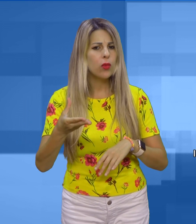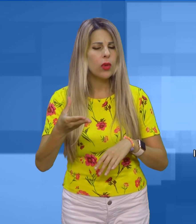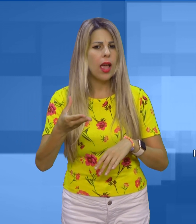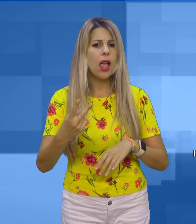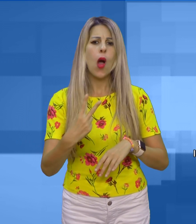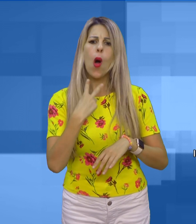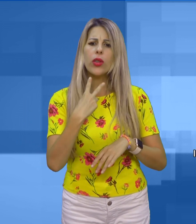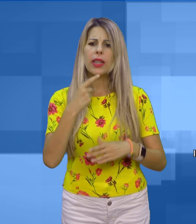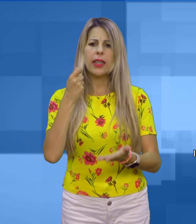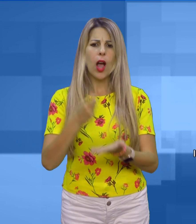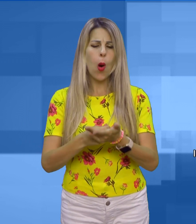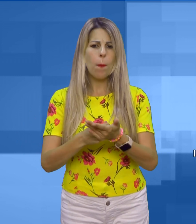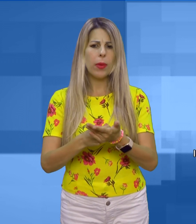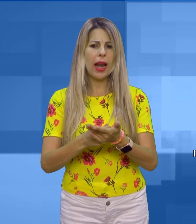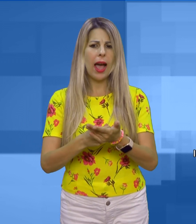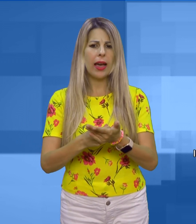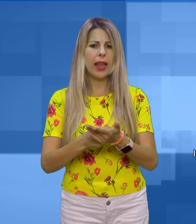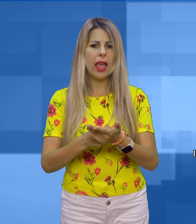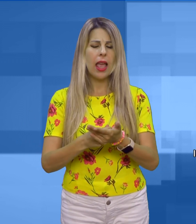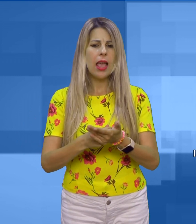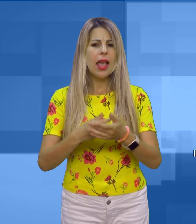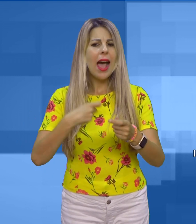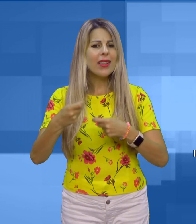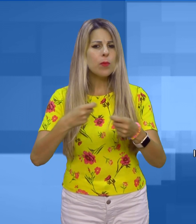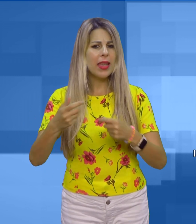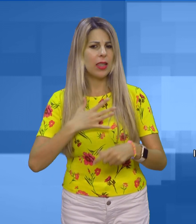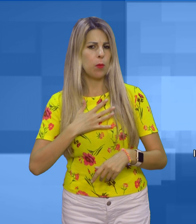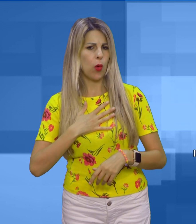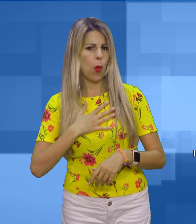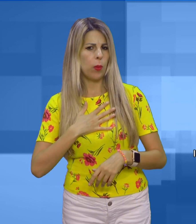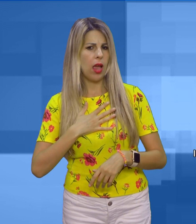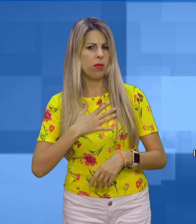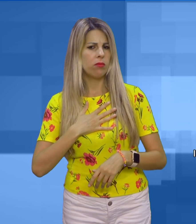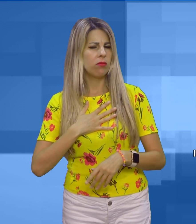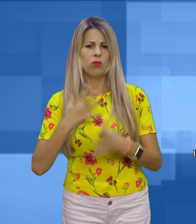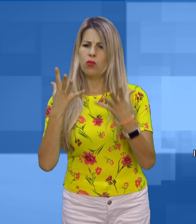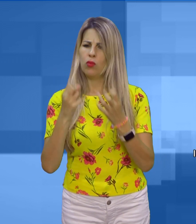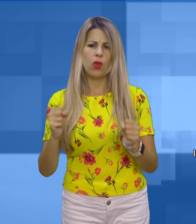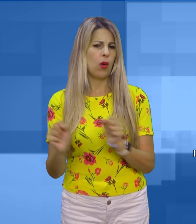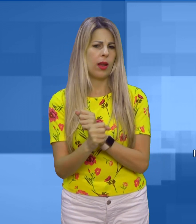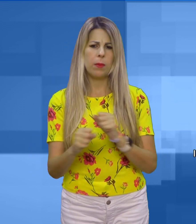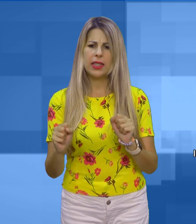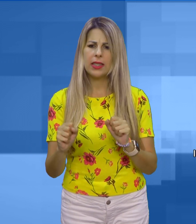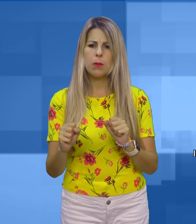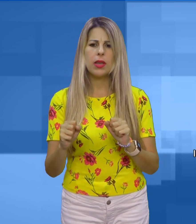Tra l'altro, in un momento in cui il caro vita sta mettendo in ginocchio le famiglie.